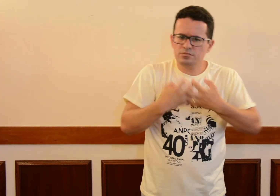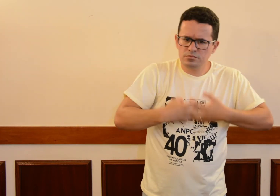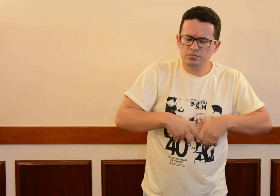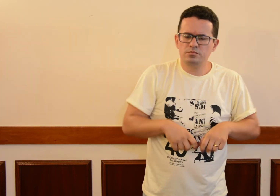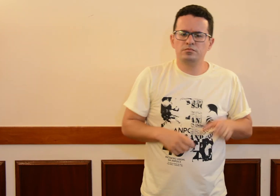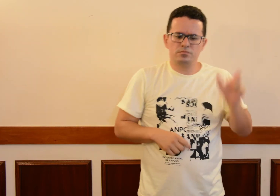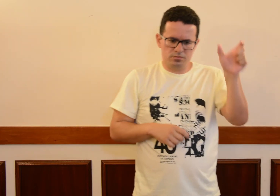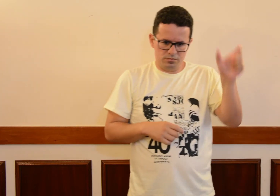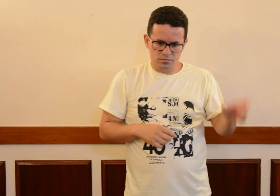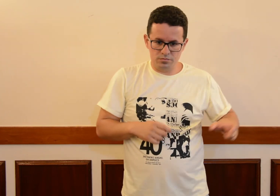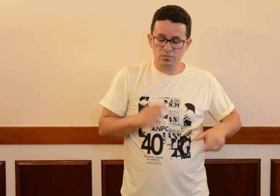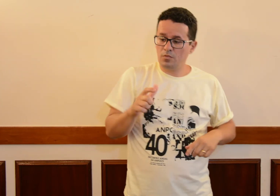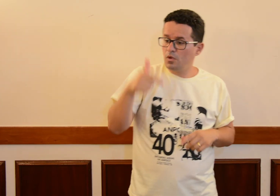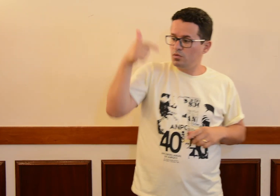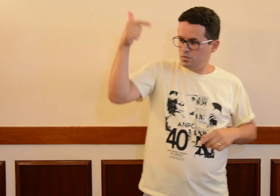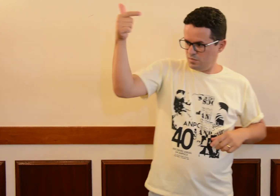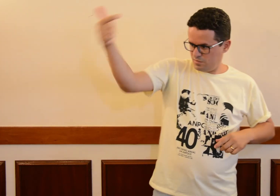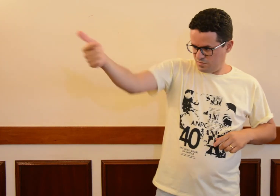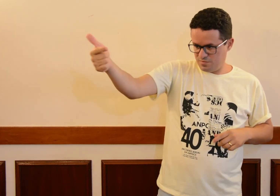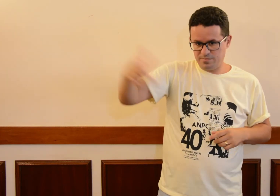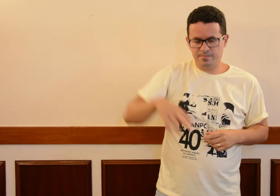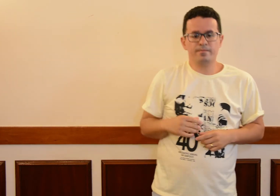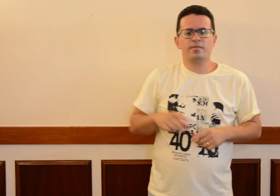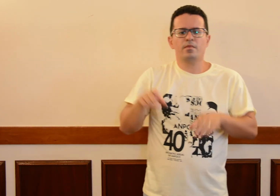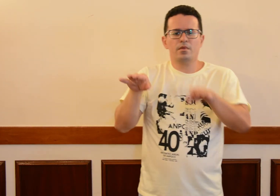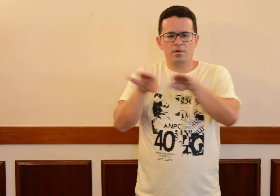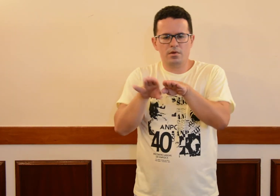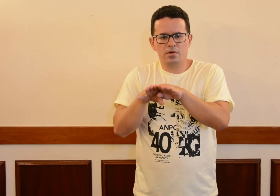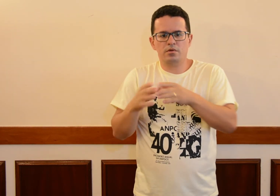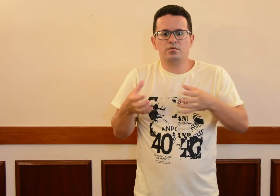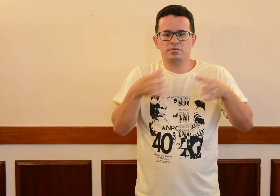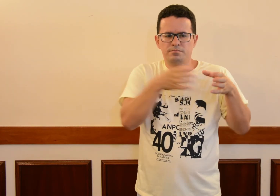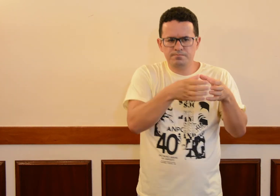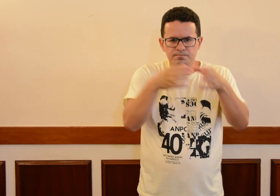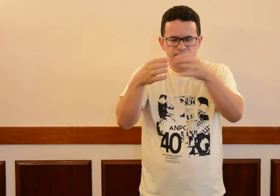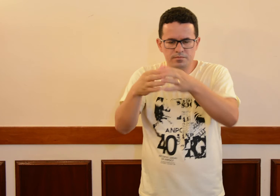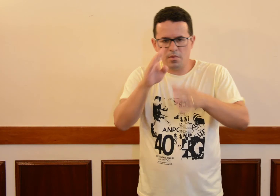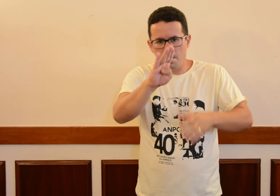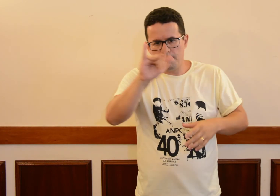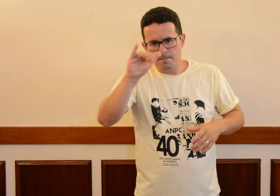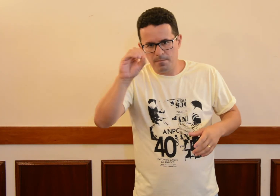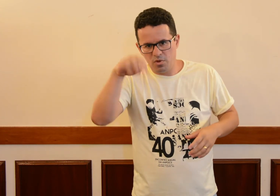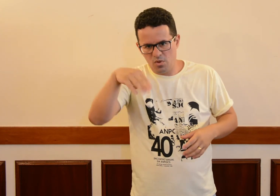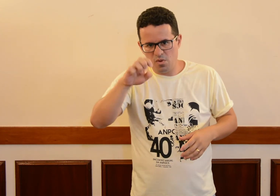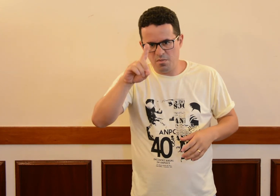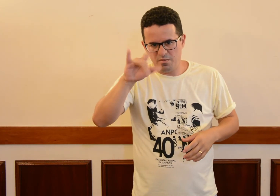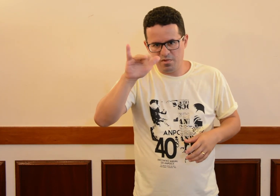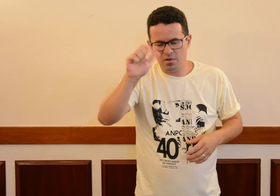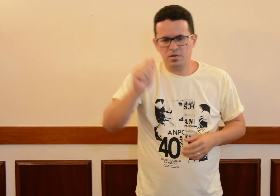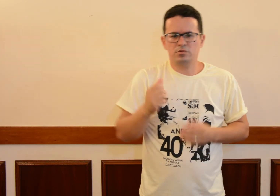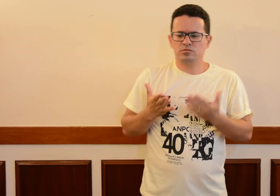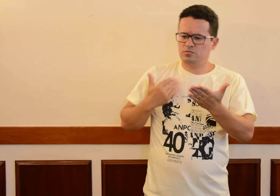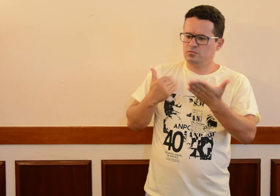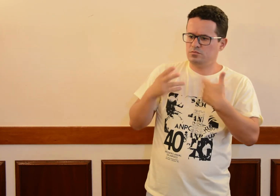para a sua compreensão do outro ao informar que nem sempre as categorias biomédicas são compartilhadas pelas pessoas e que diagnósticos são